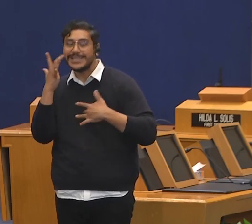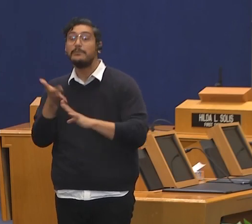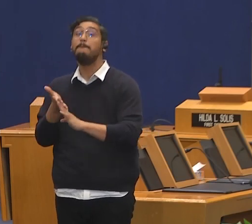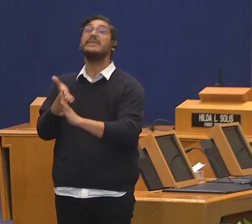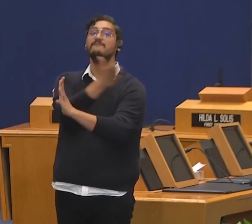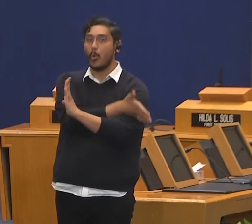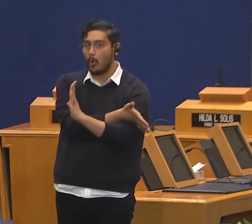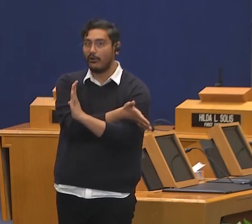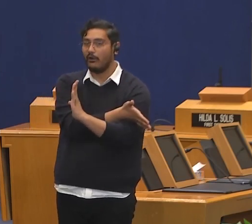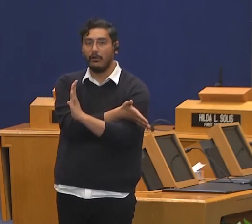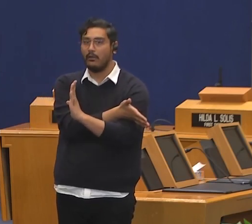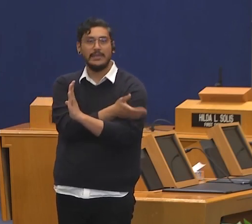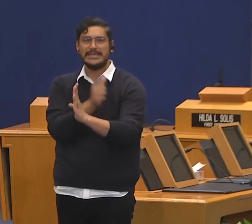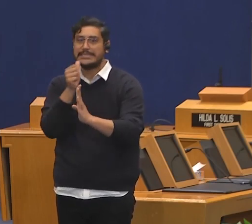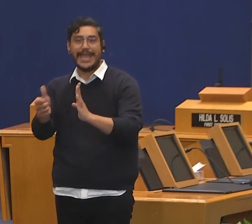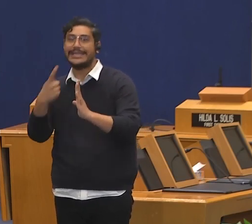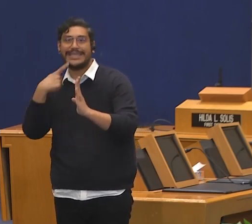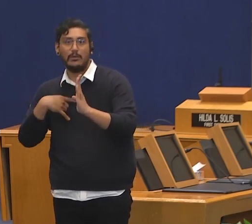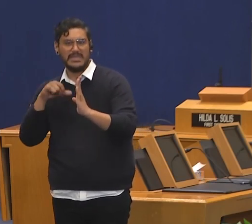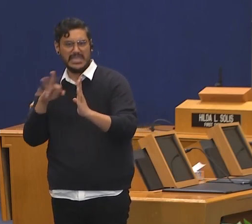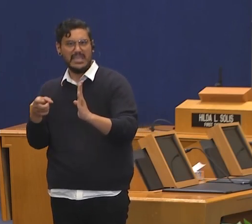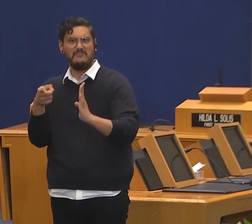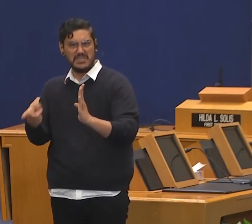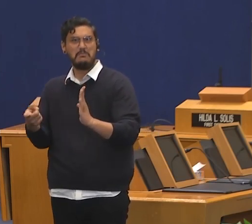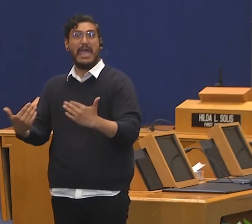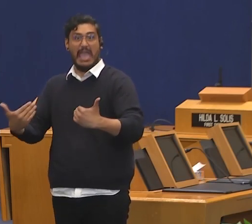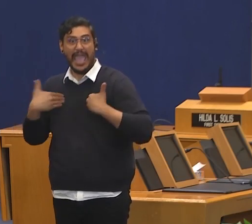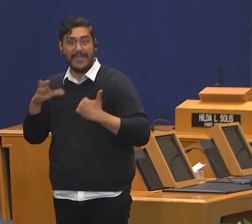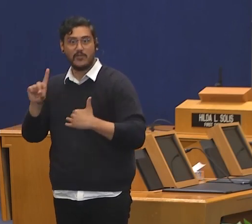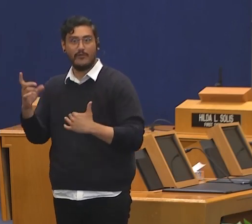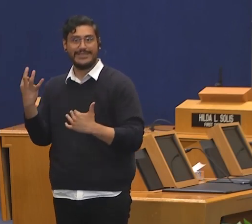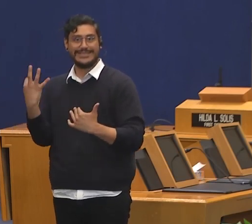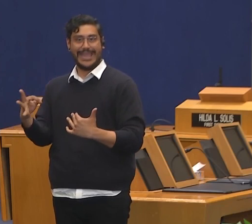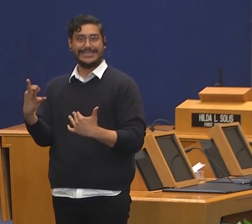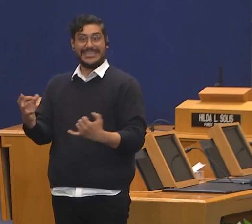persona actualmente es positiva para el COVID-19.